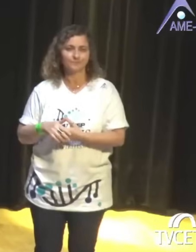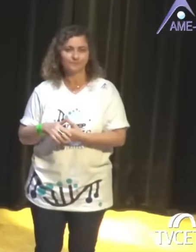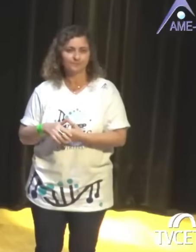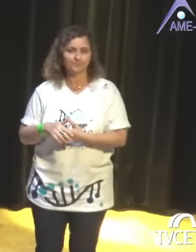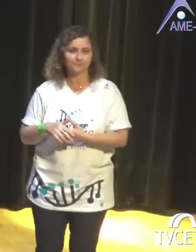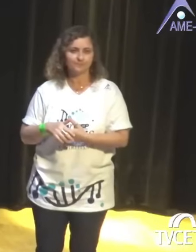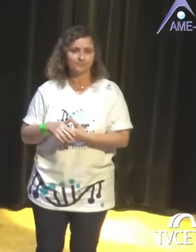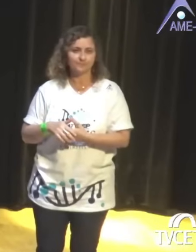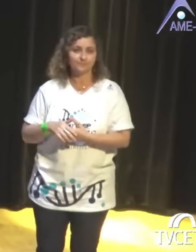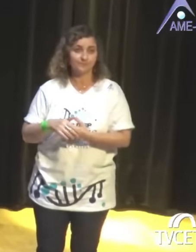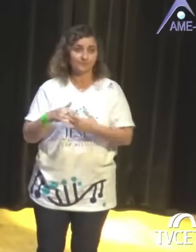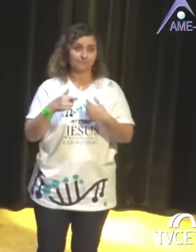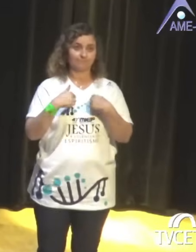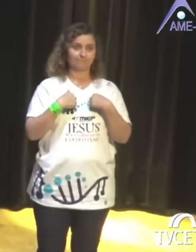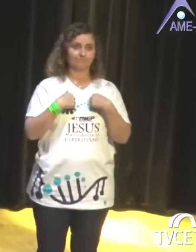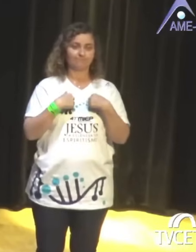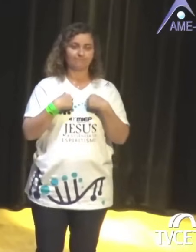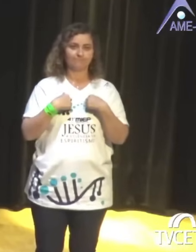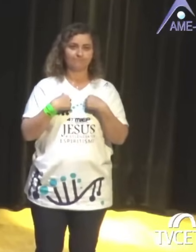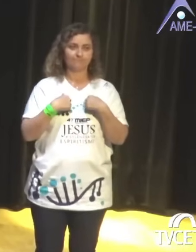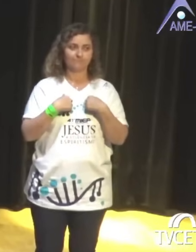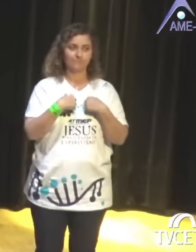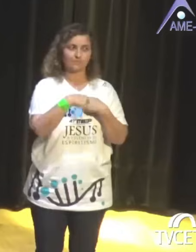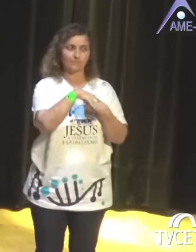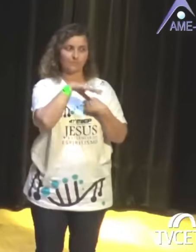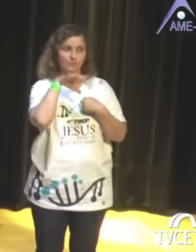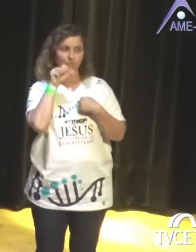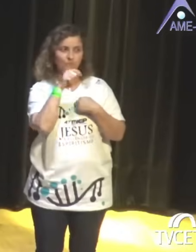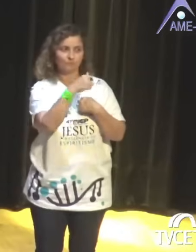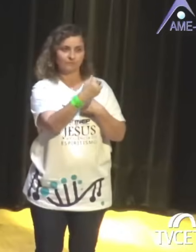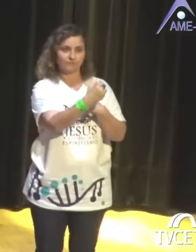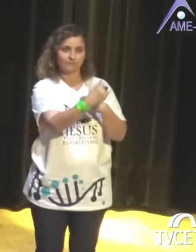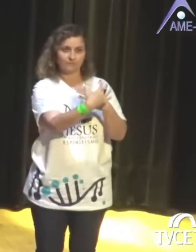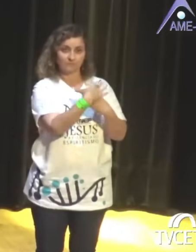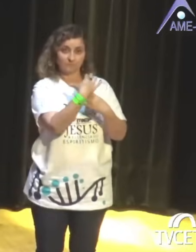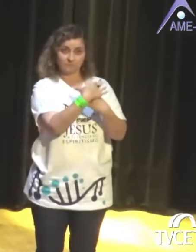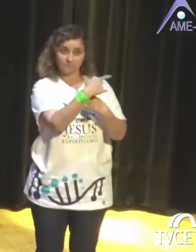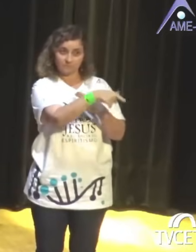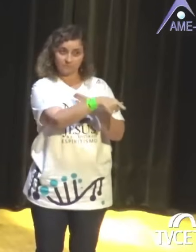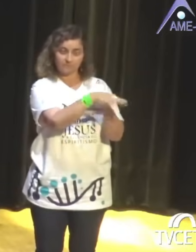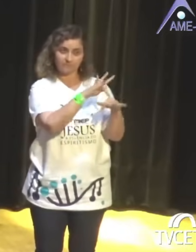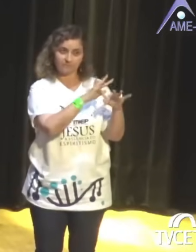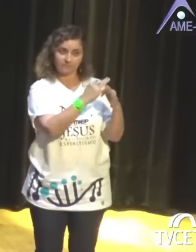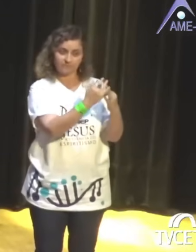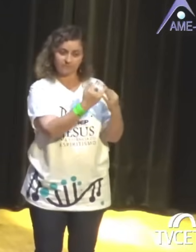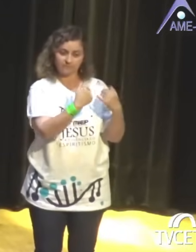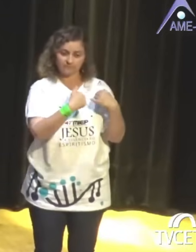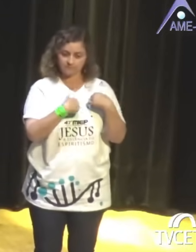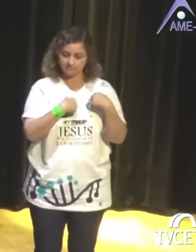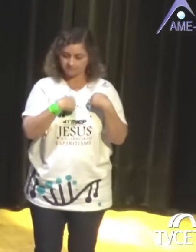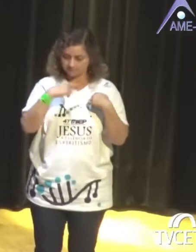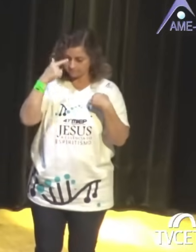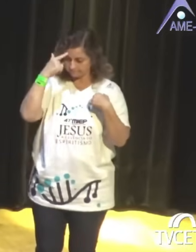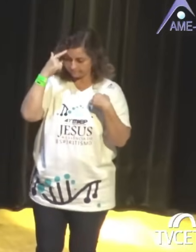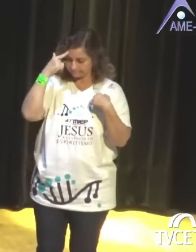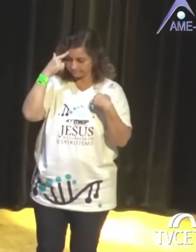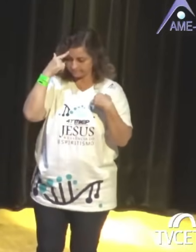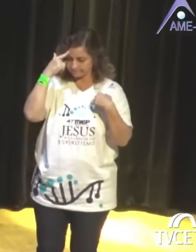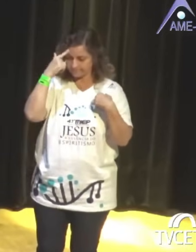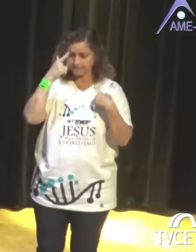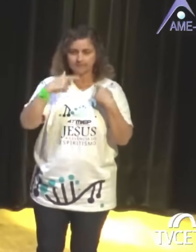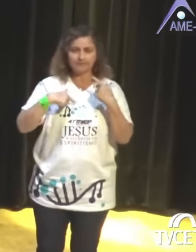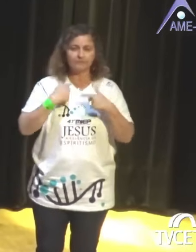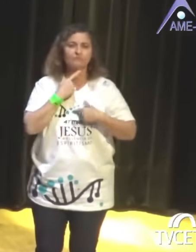eficaz aí você por uma infelicidade resolve abrir o evangelho